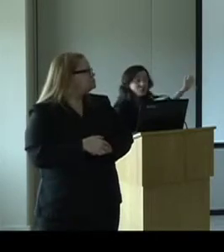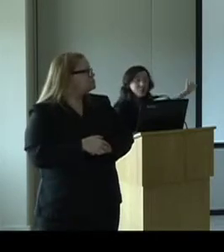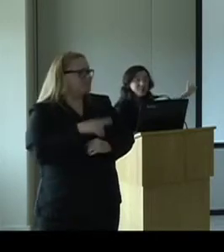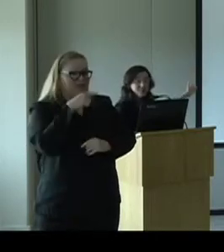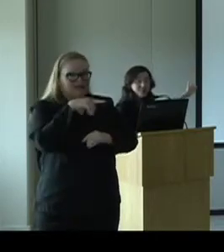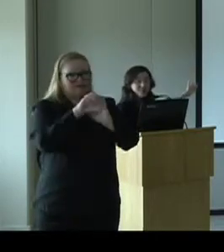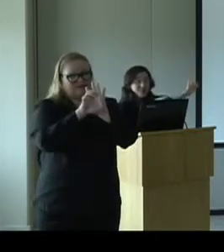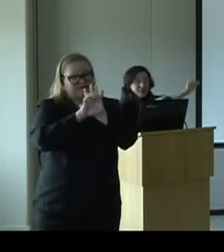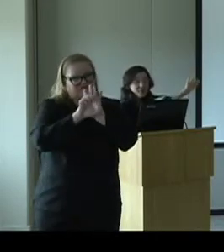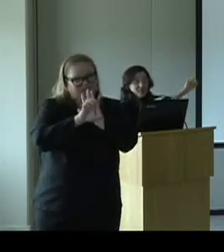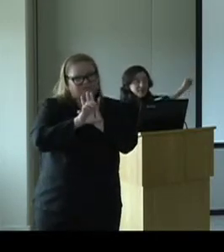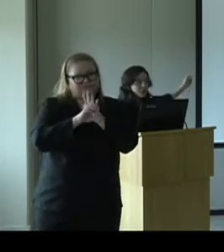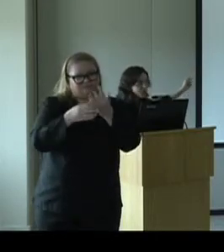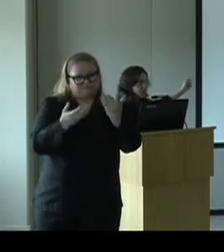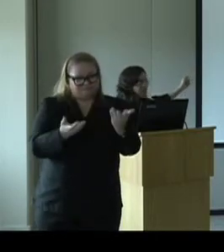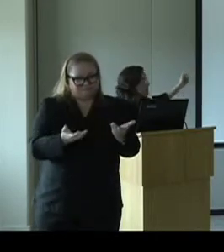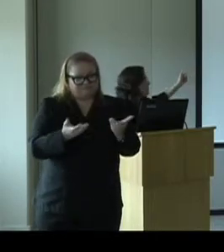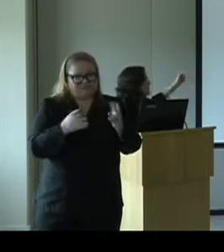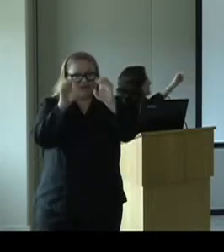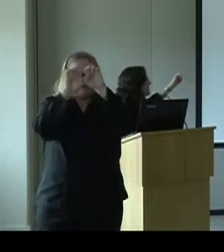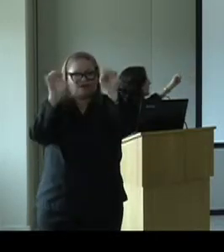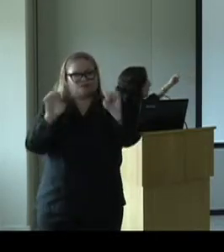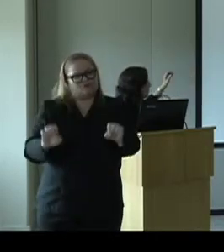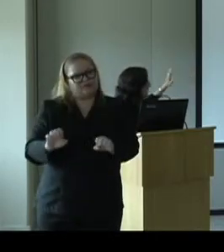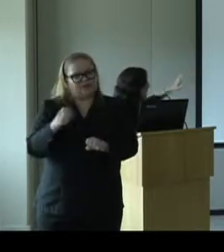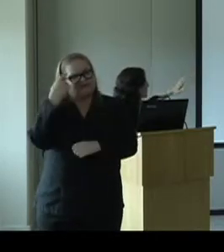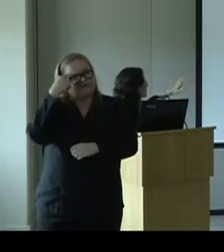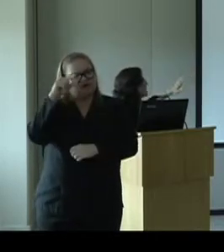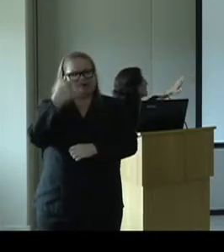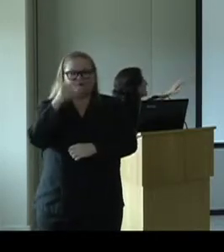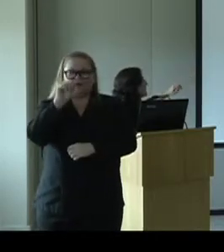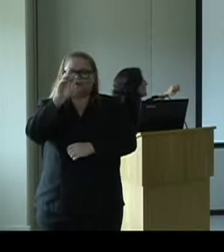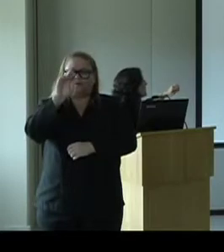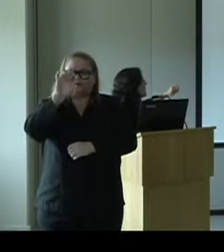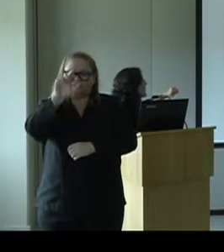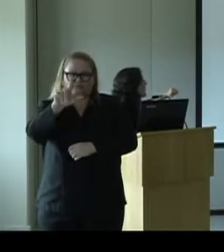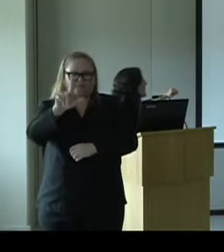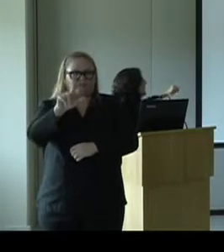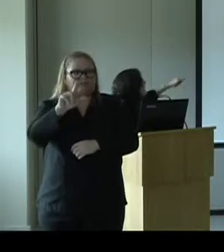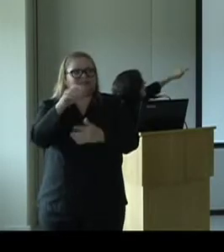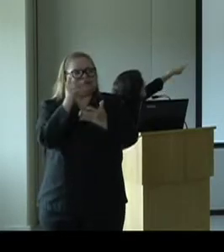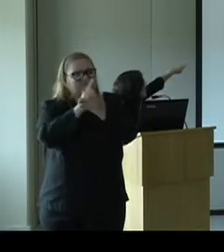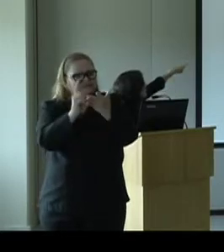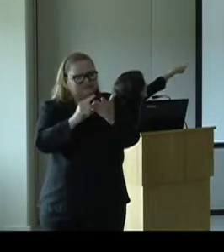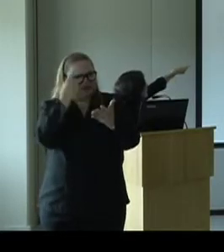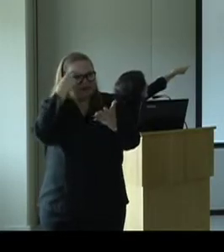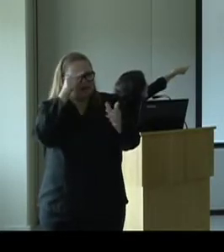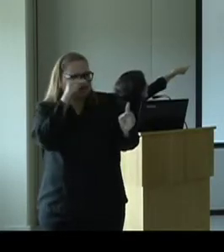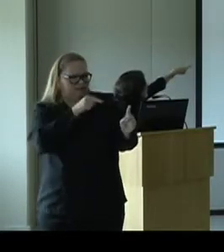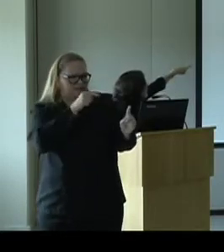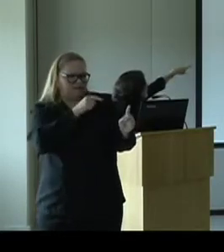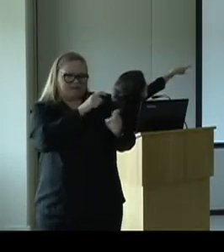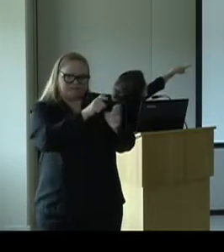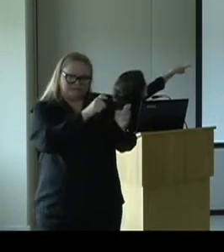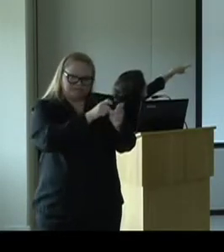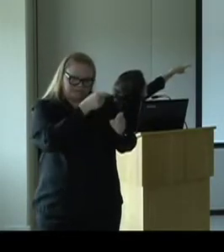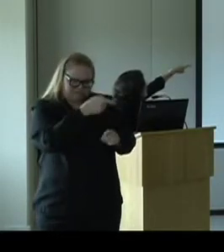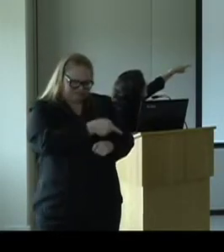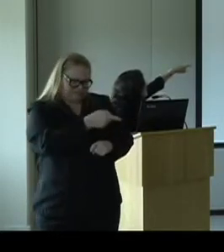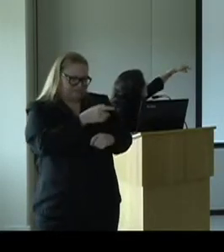Esto es customización, esto es ergonomía para Gabriel, fue algo que se diseñó para él. Esto que está aquí